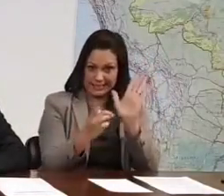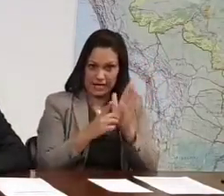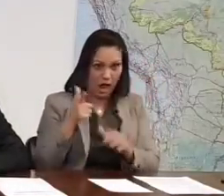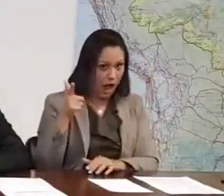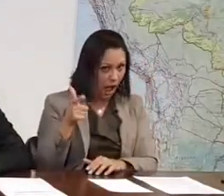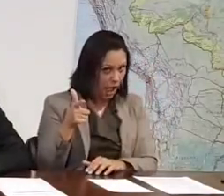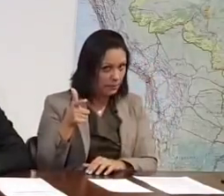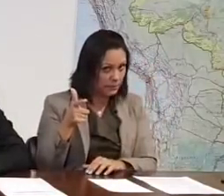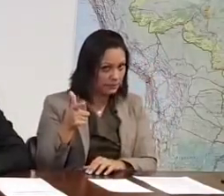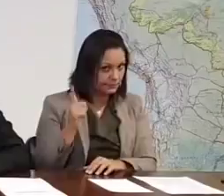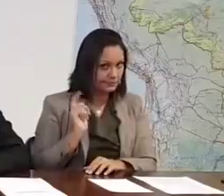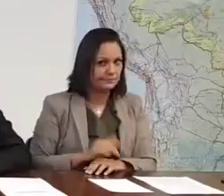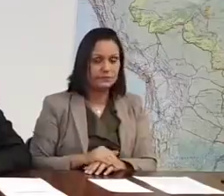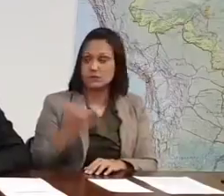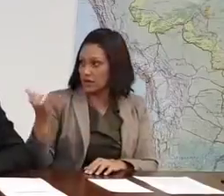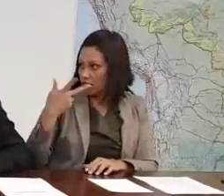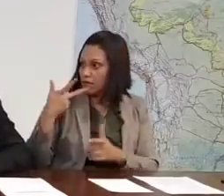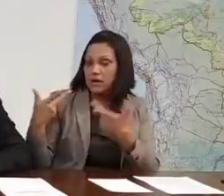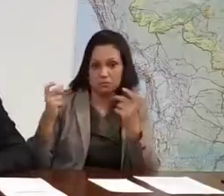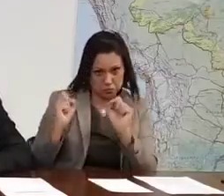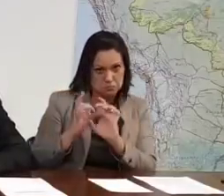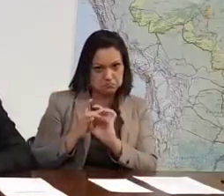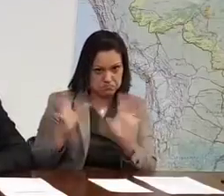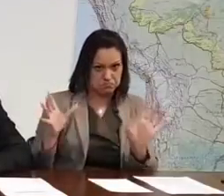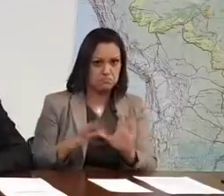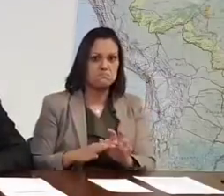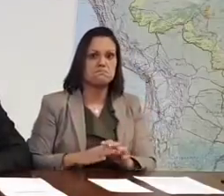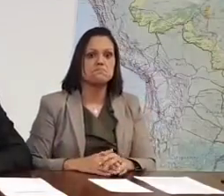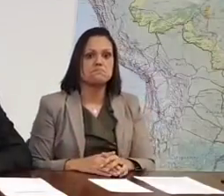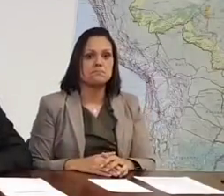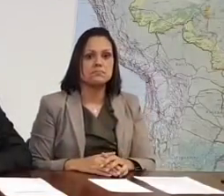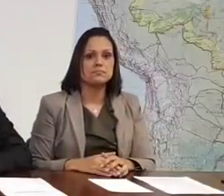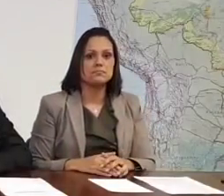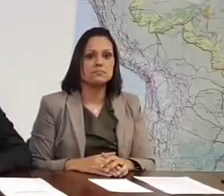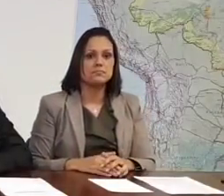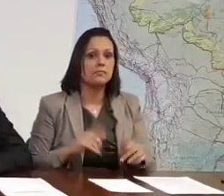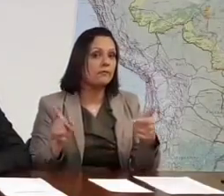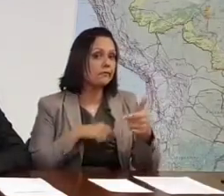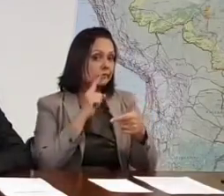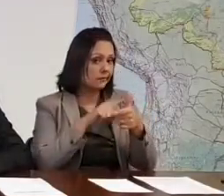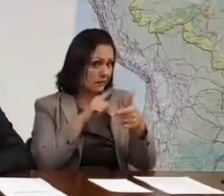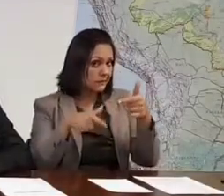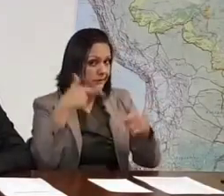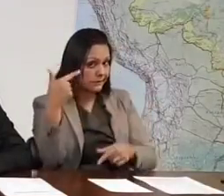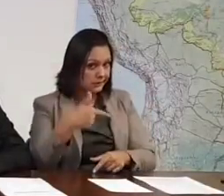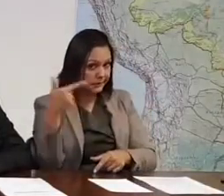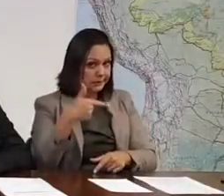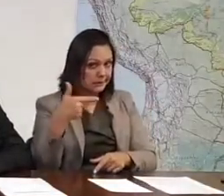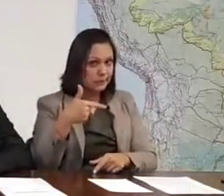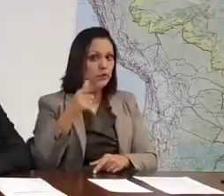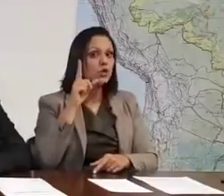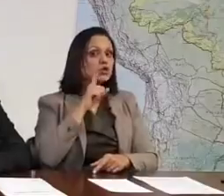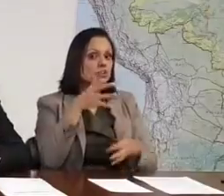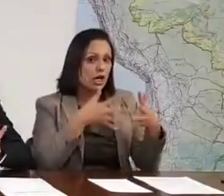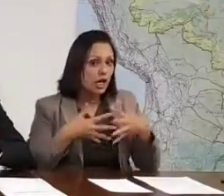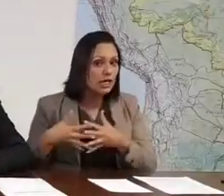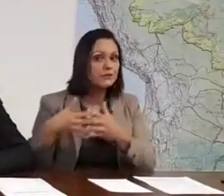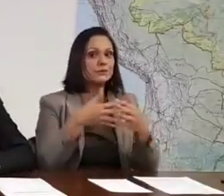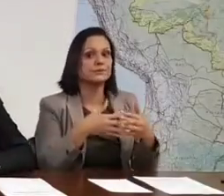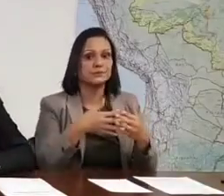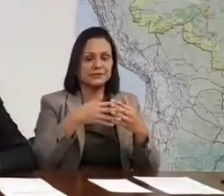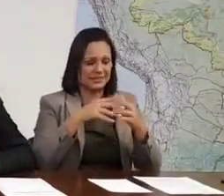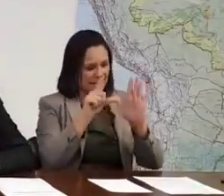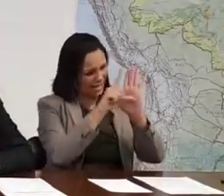um ping-pong aqui. Quiser falar, você fala também, Júlio. Tá certo? A segunda emenda americana é de 1791, o pessoal sempre fala isso aí, eu vou ler